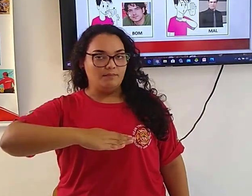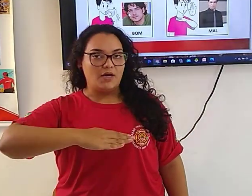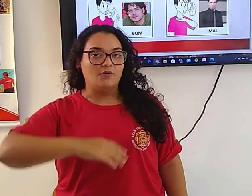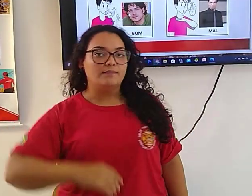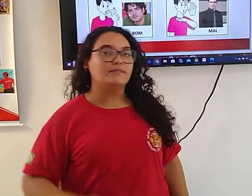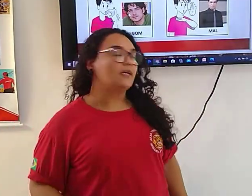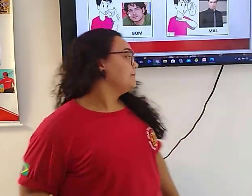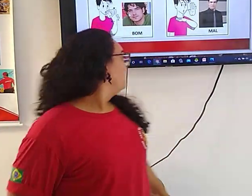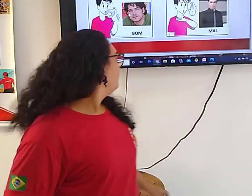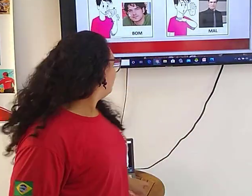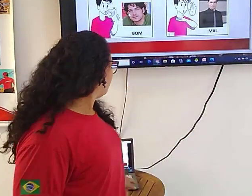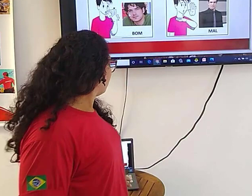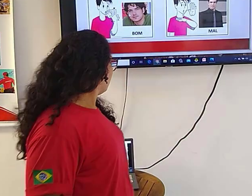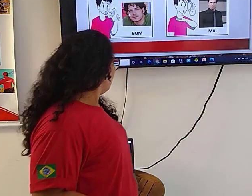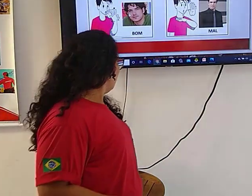Mal, tá?